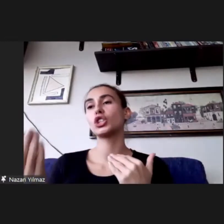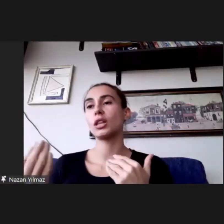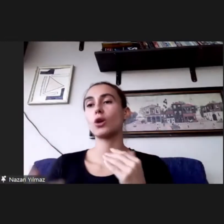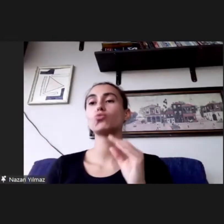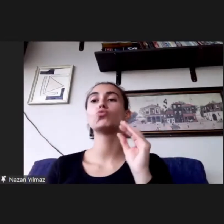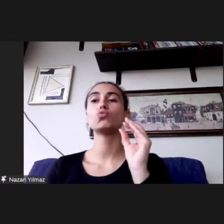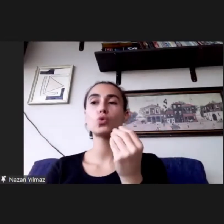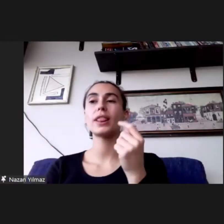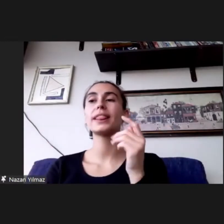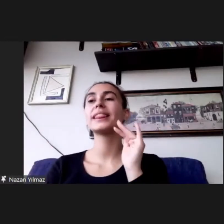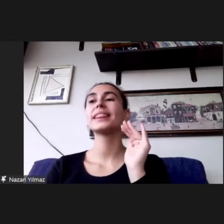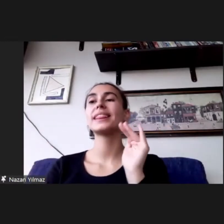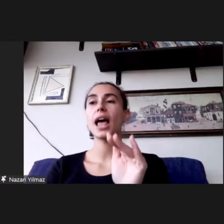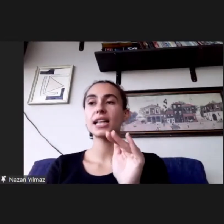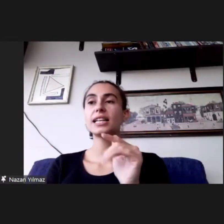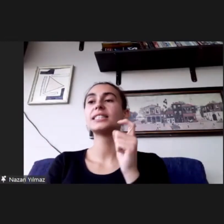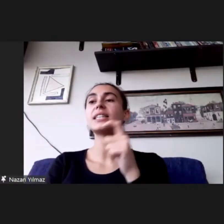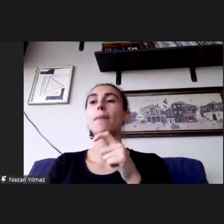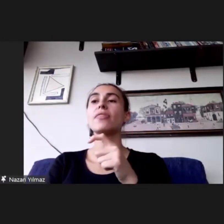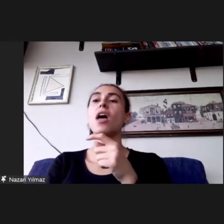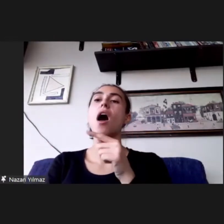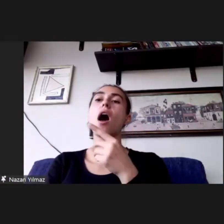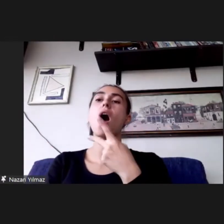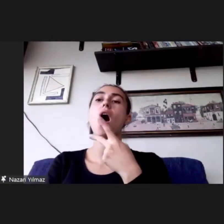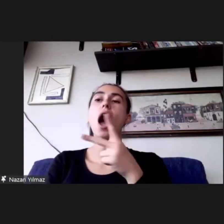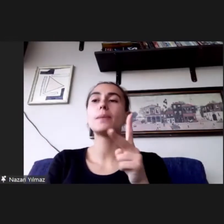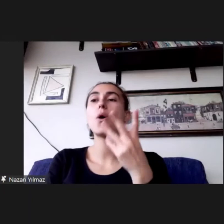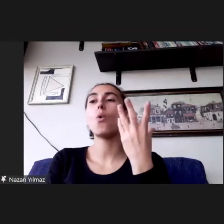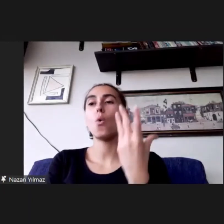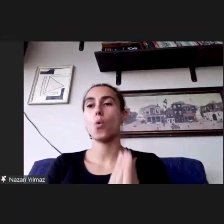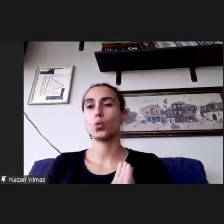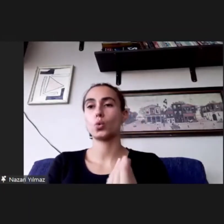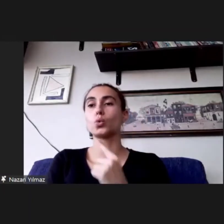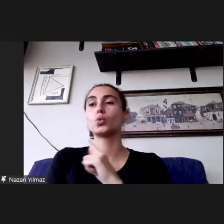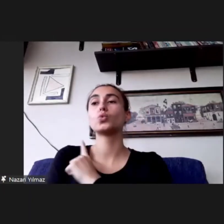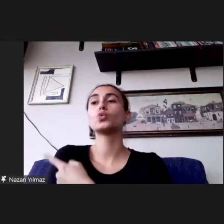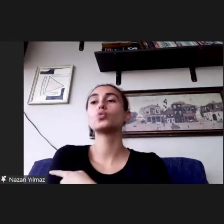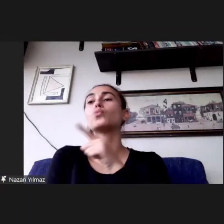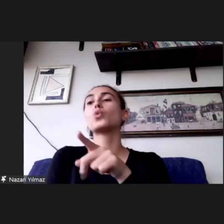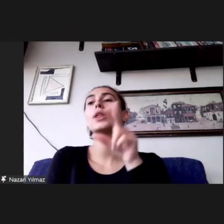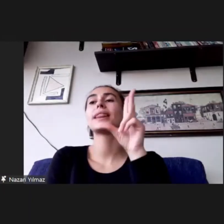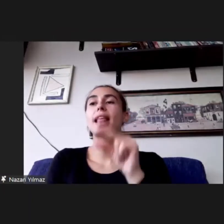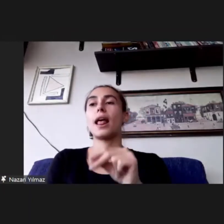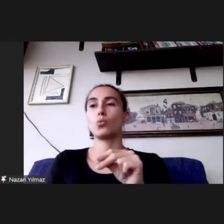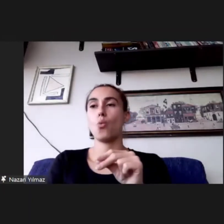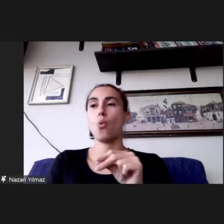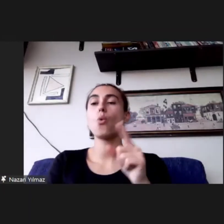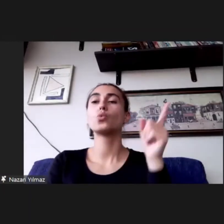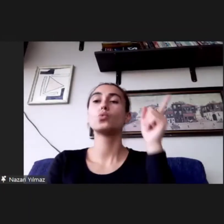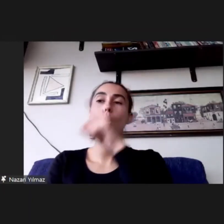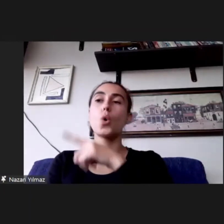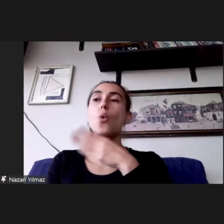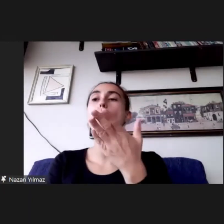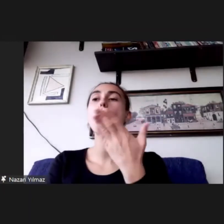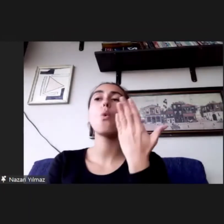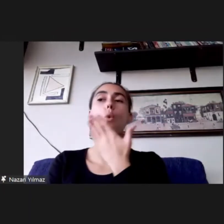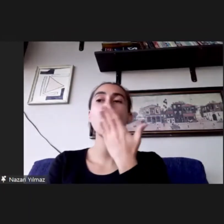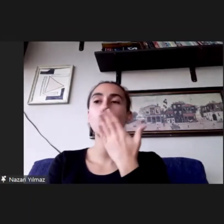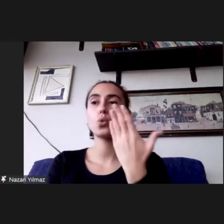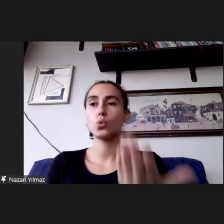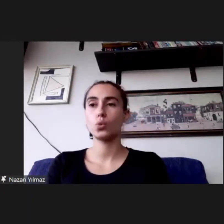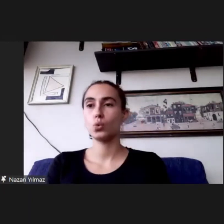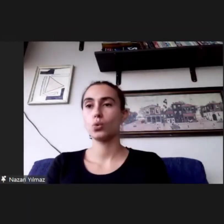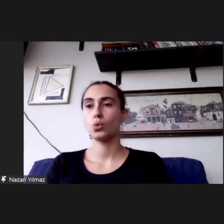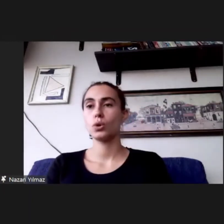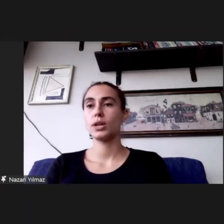çocuklarının desteklenmesine zaman ayırmak durumunda kalabiliyorlar ve güçleri anca buna yetebiliyor. Dolayısıyla okuldaki